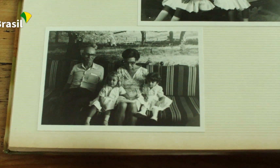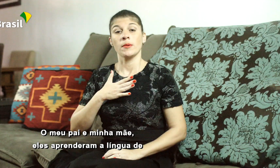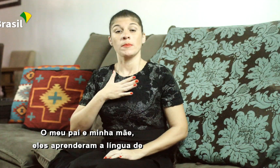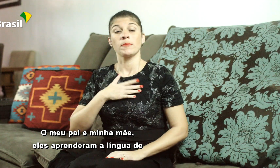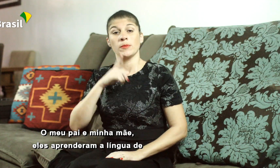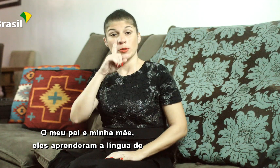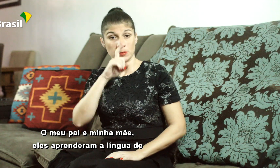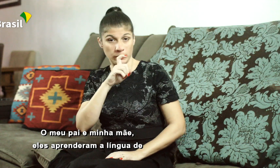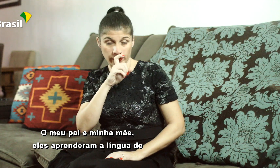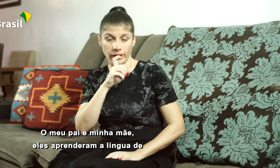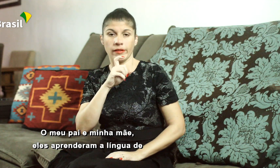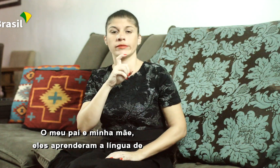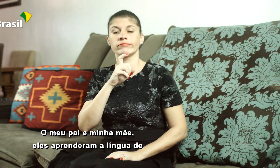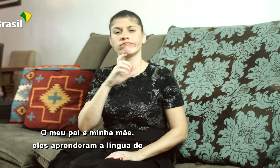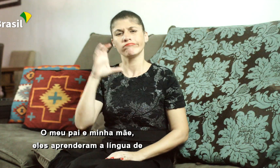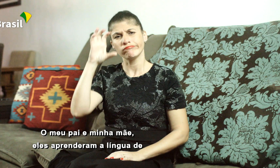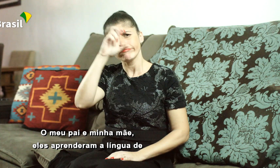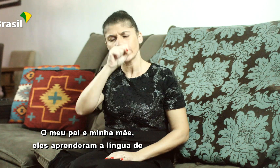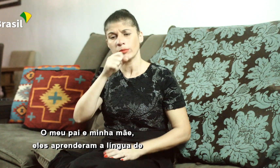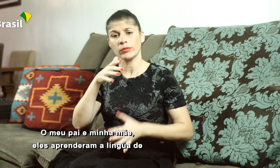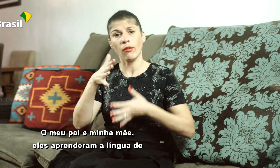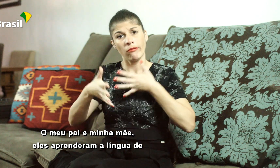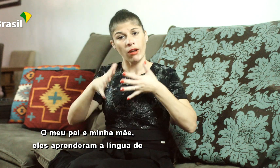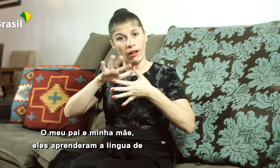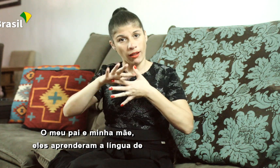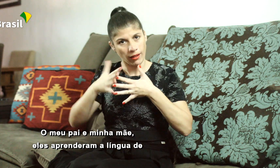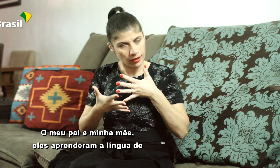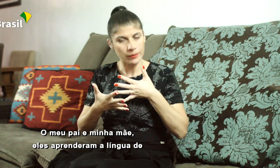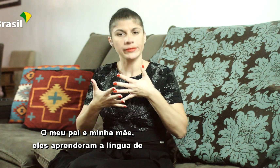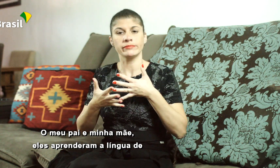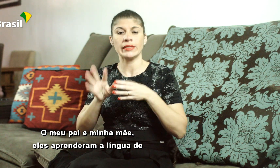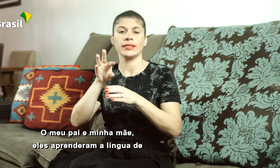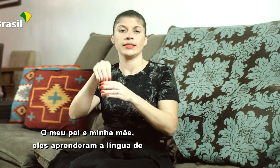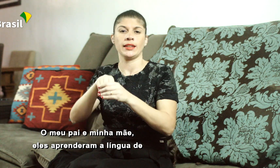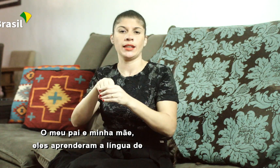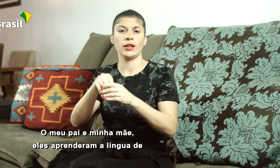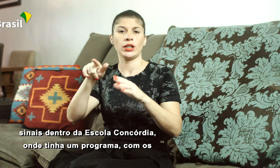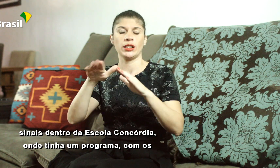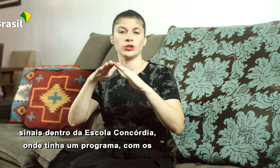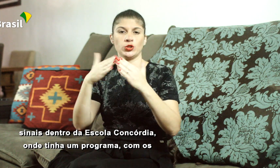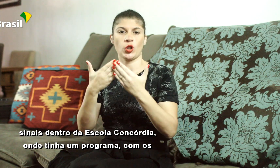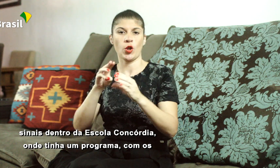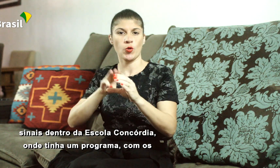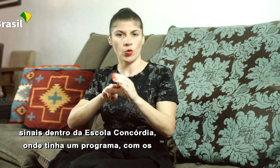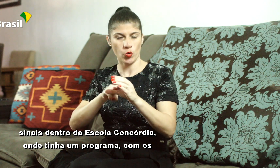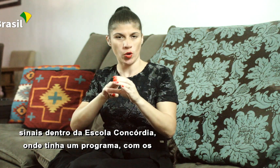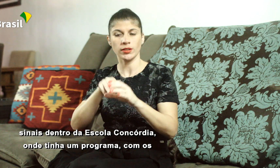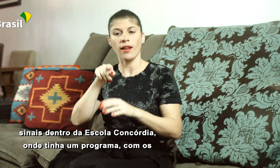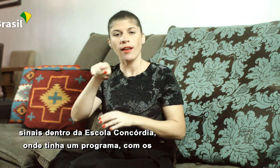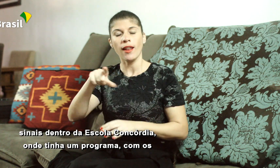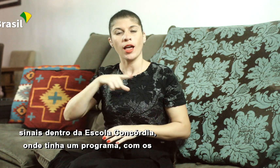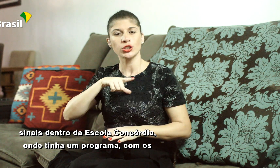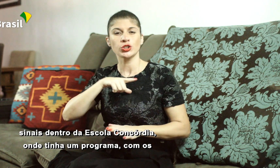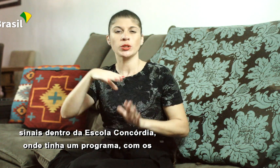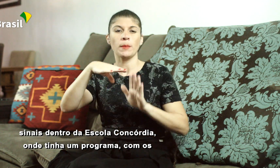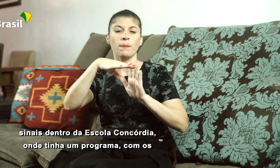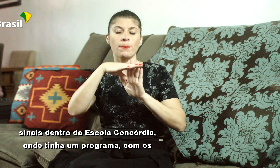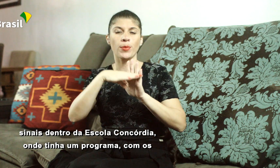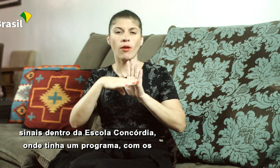O meu pai e minha mãe, eles aprenderam a língua de sinais dentro da escola Concórdia,